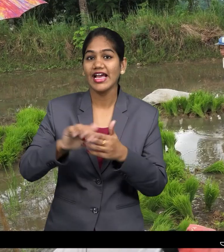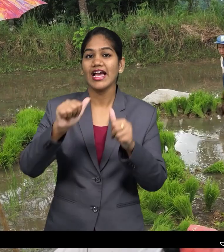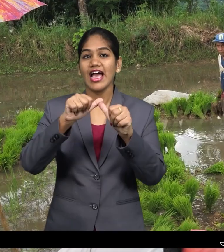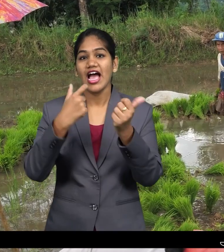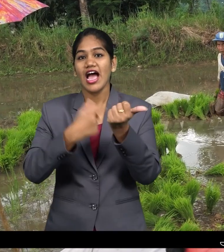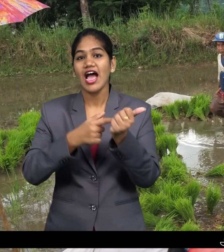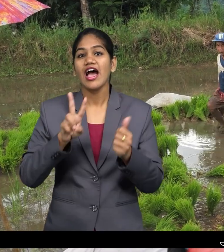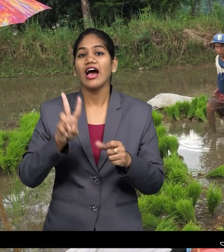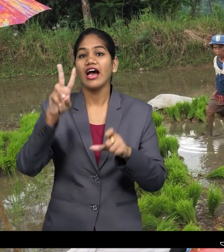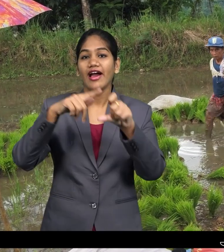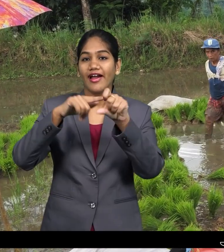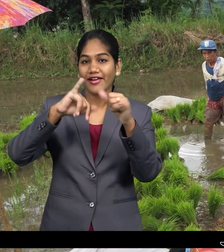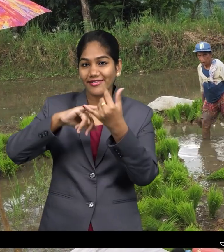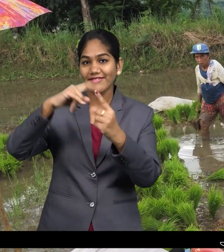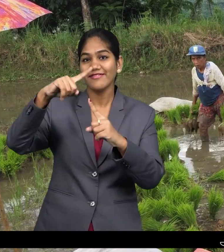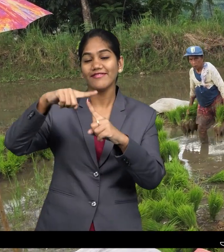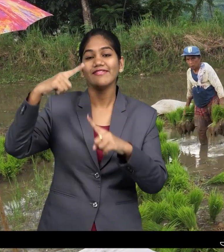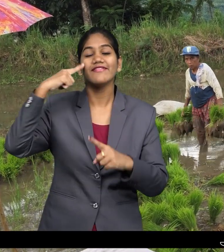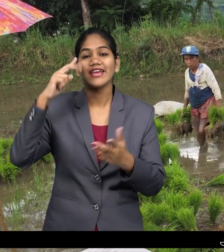அறுவடை.